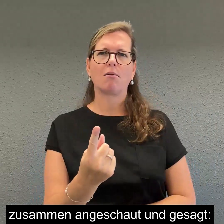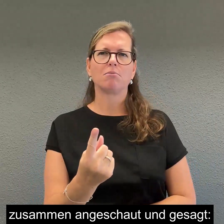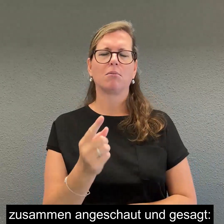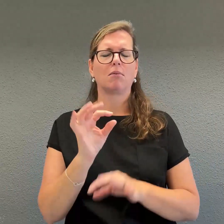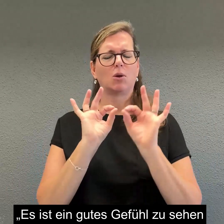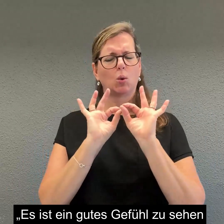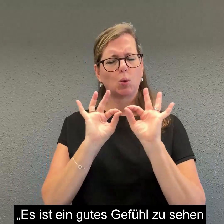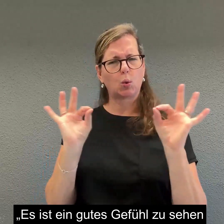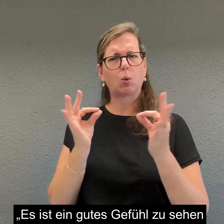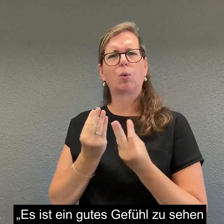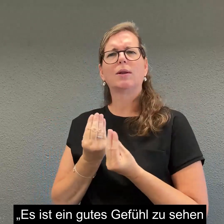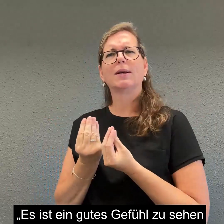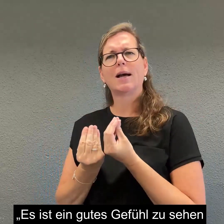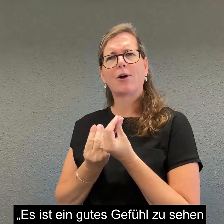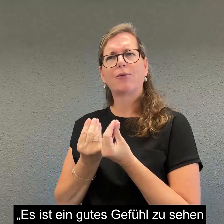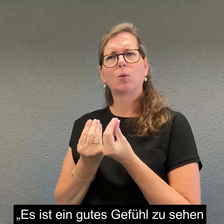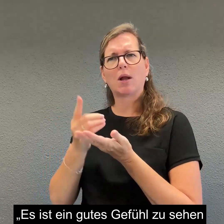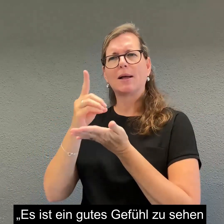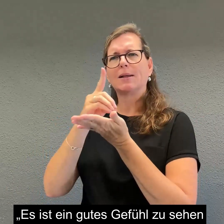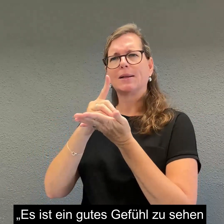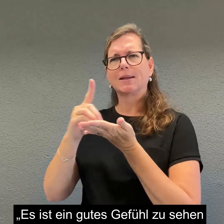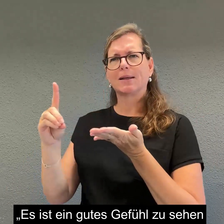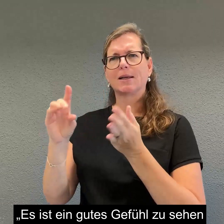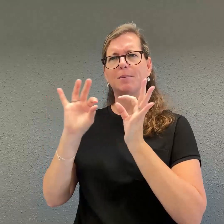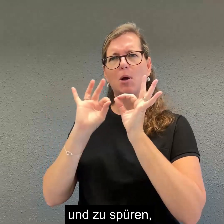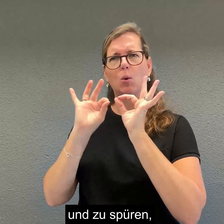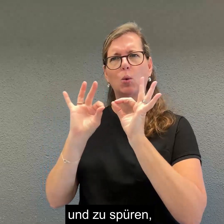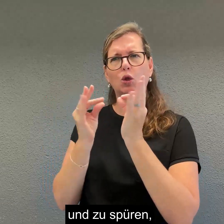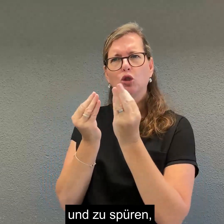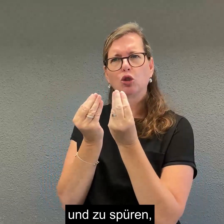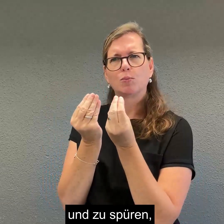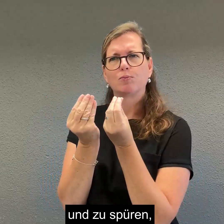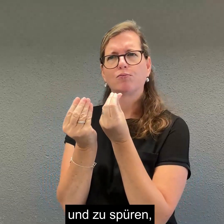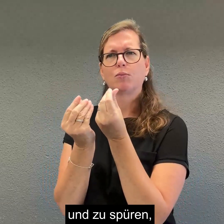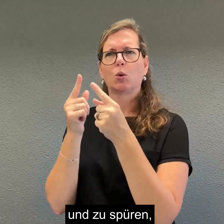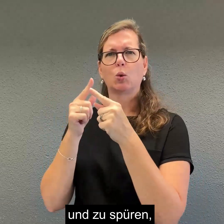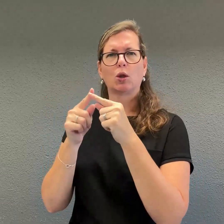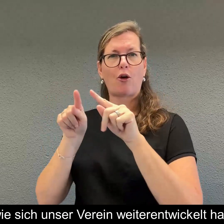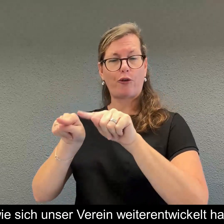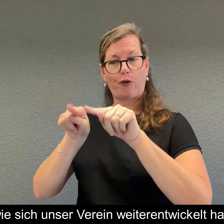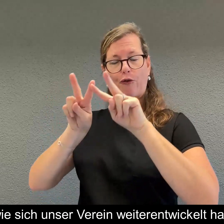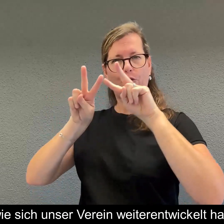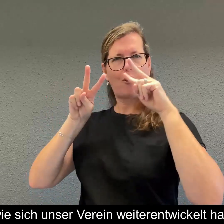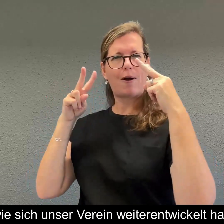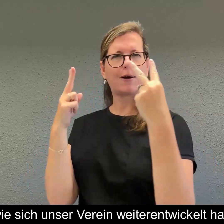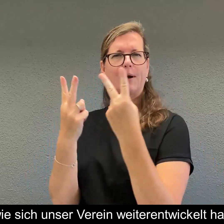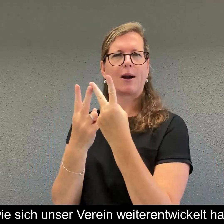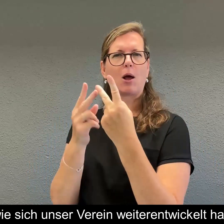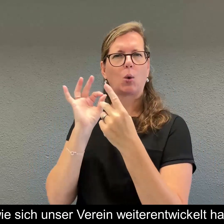Es ist ein gutes Gefühl zu sehen und zu spüren, wie sich unser Verein